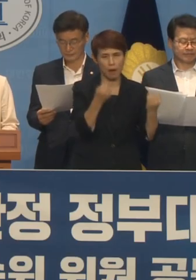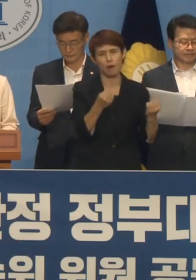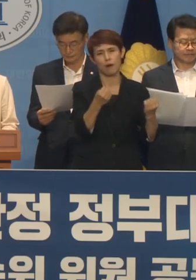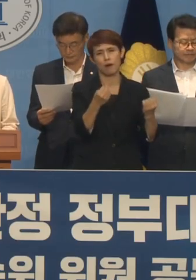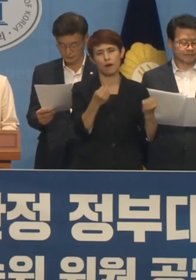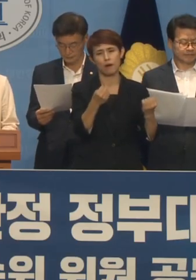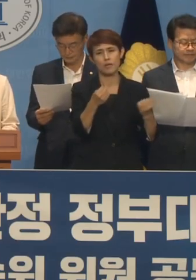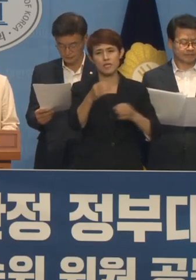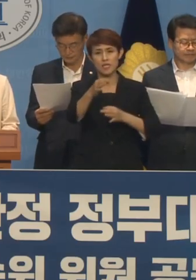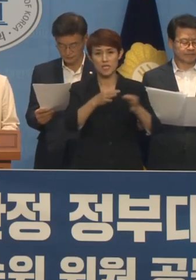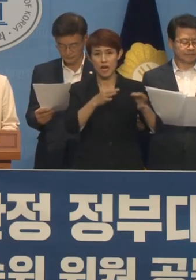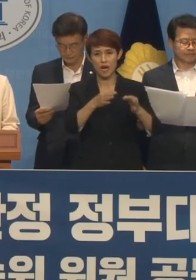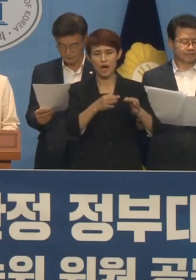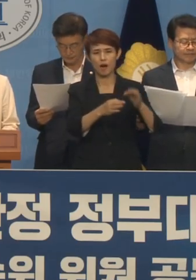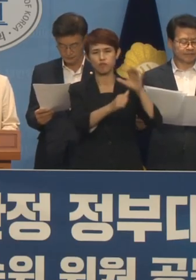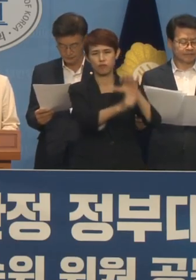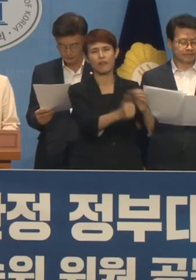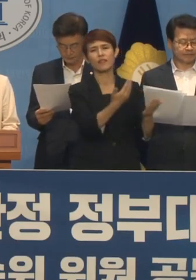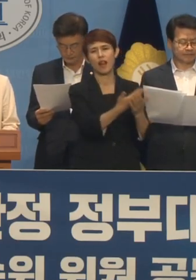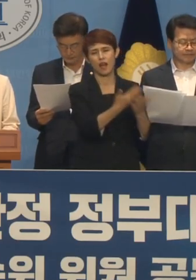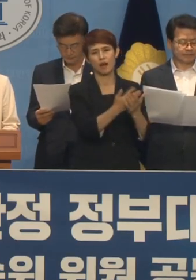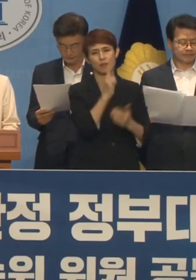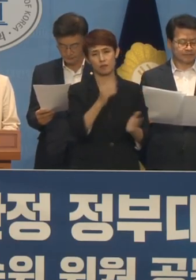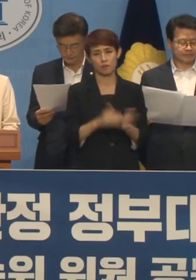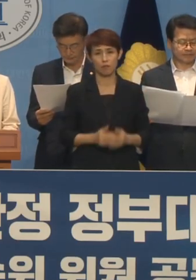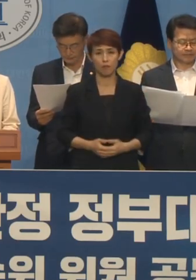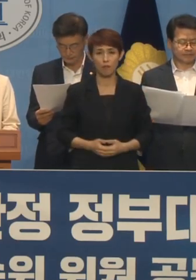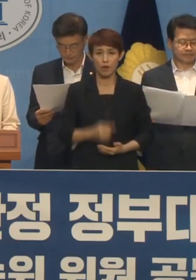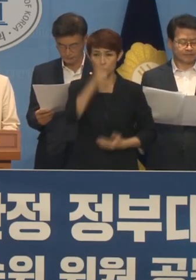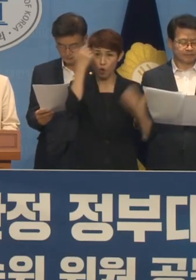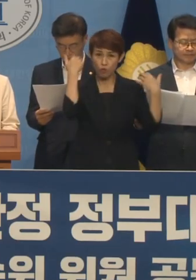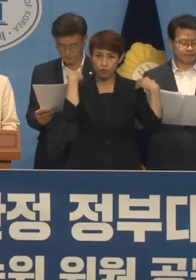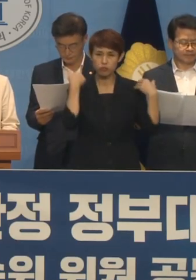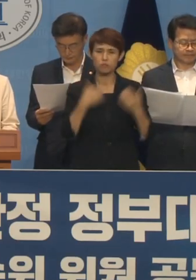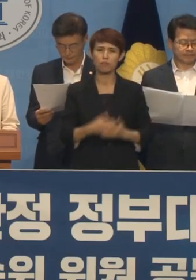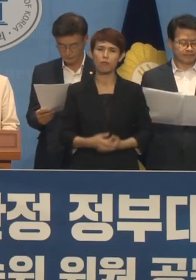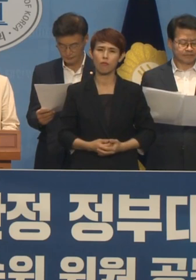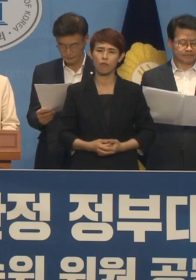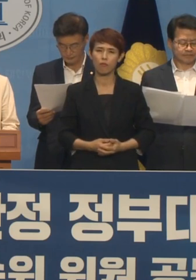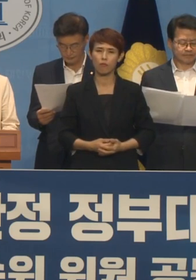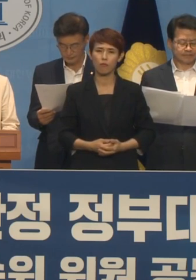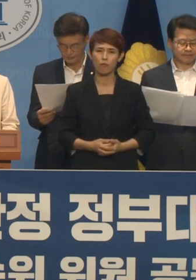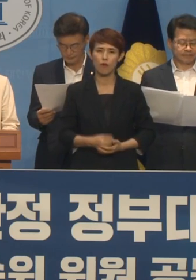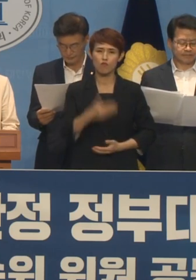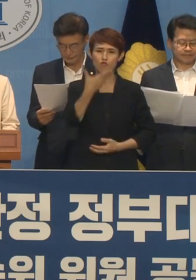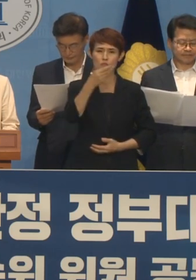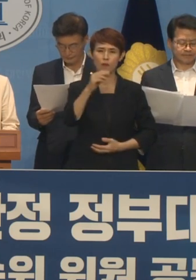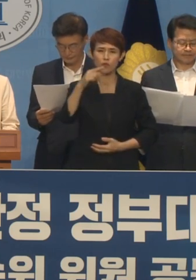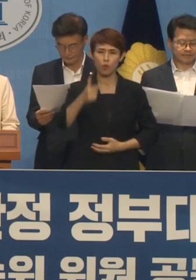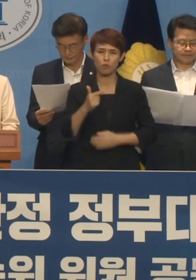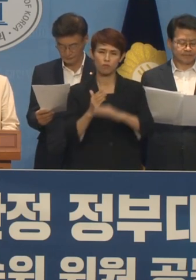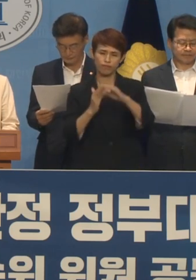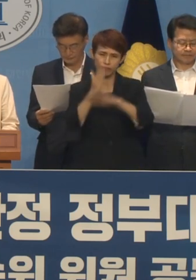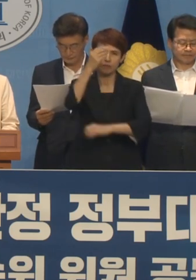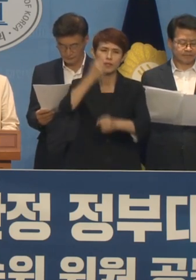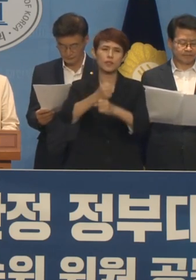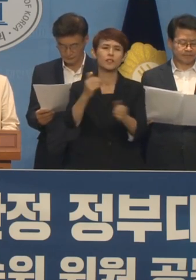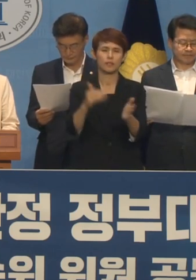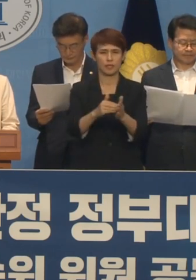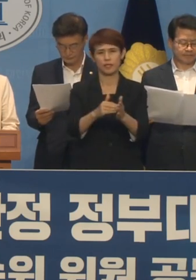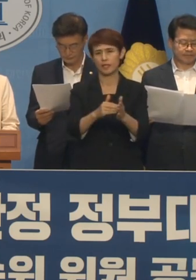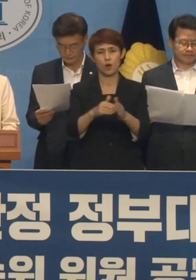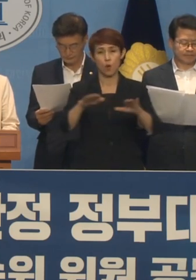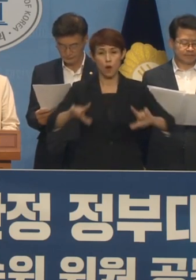요구하였다. 하지만 정부는 통계상 소비량 대비 생산량이 9만 톤이 초과 생산되었다며 올해